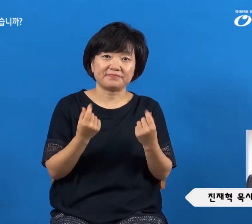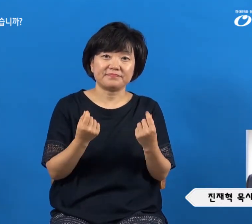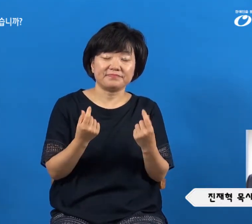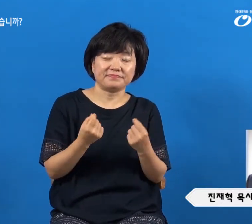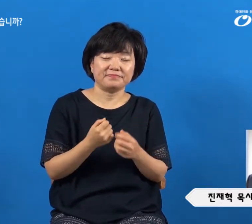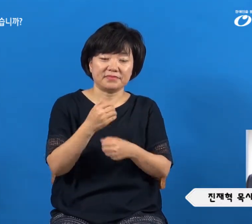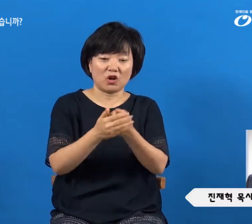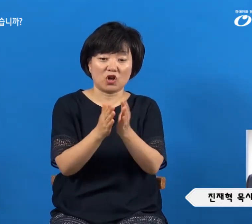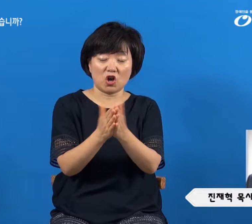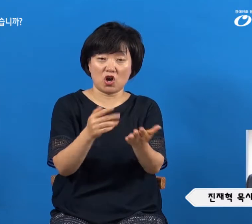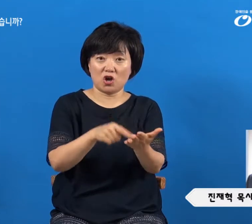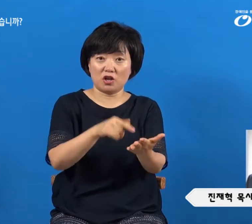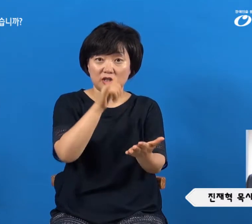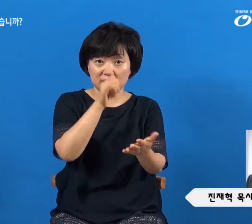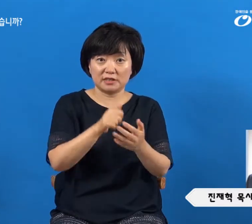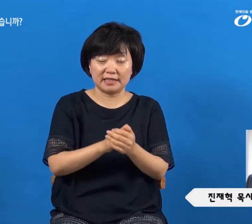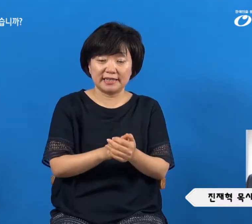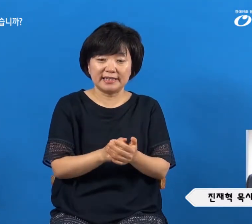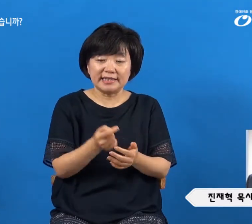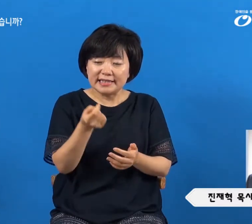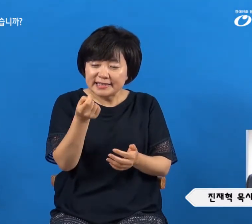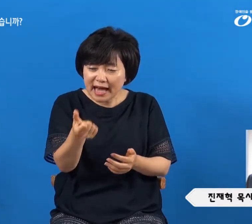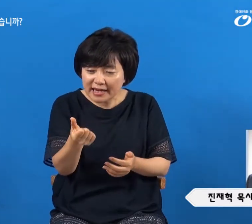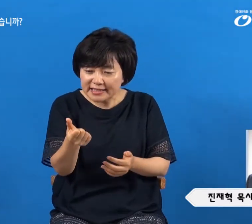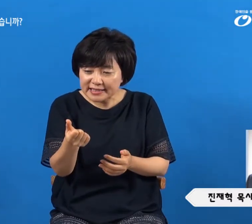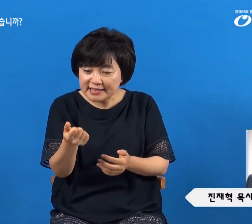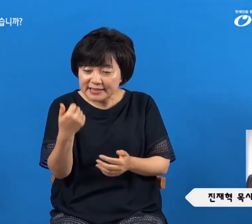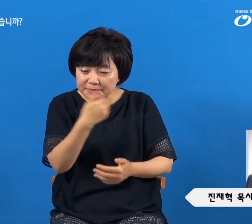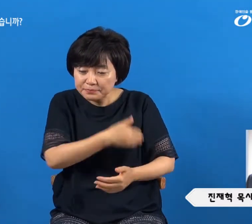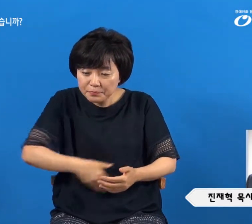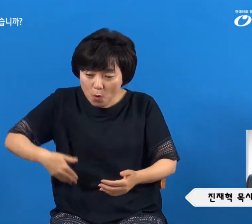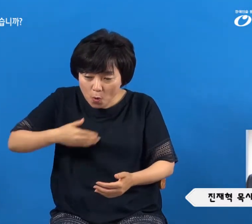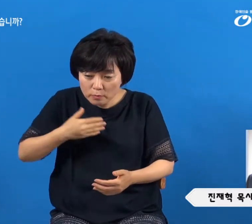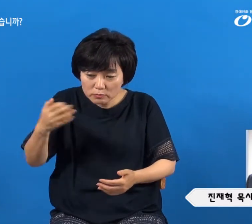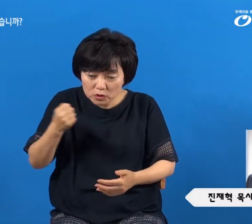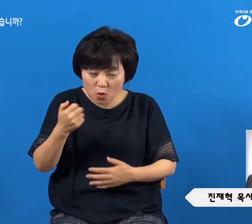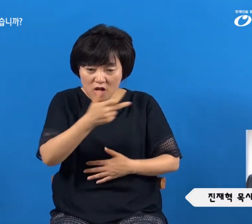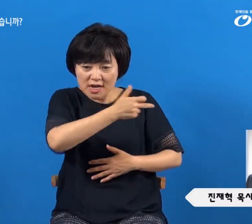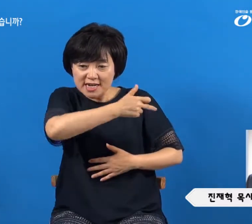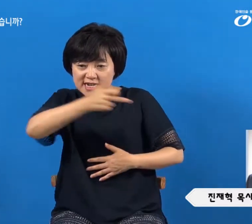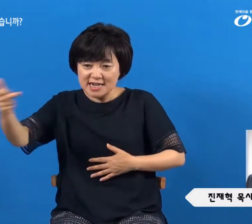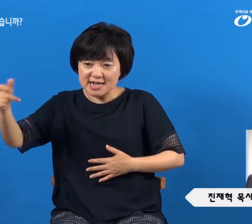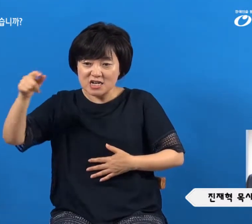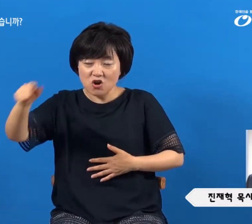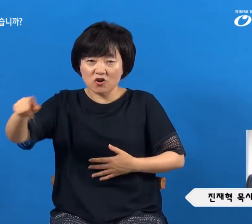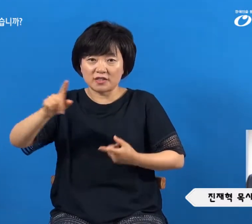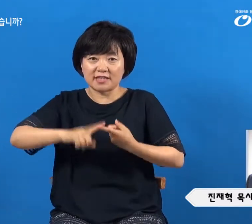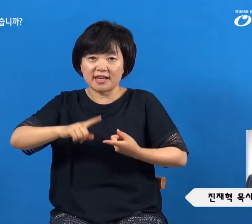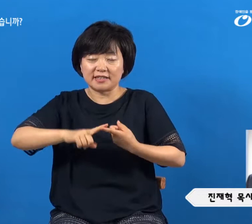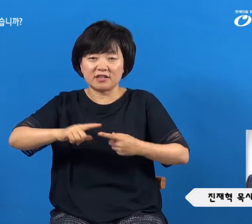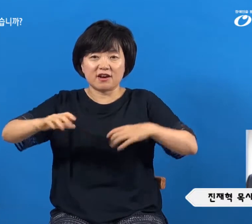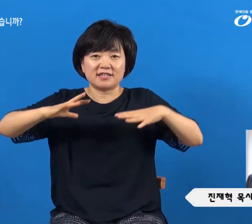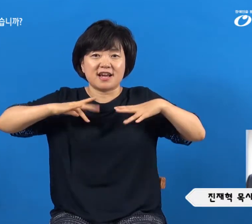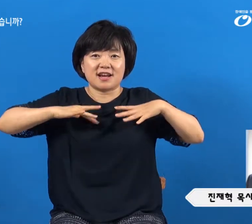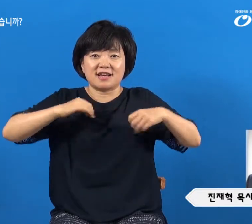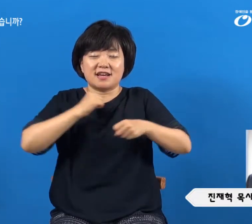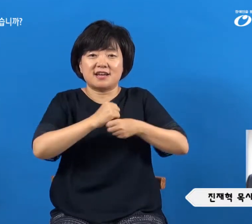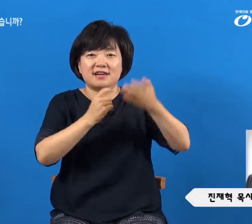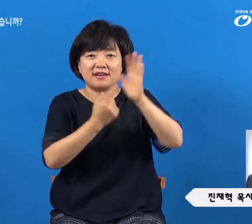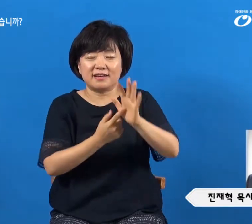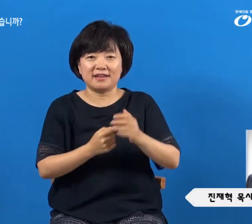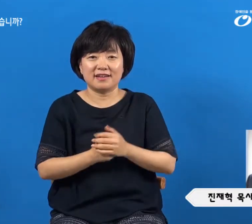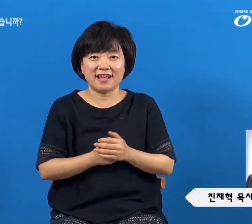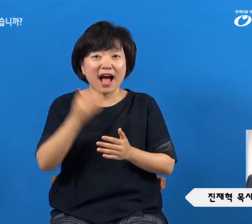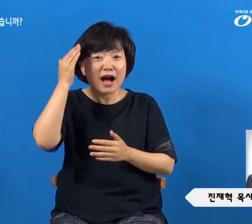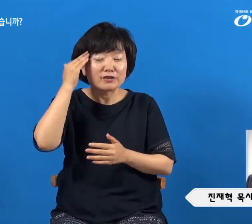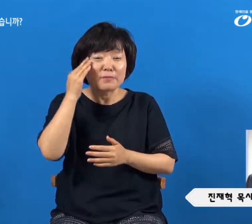설명하고 있습니다. 작은 지체가 큰 것을 자랑하는도다. 우리 한국말에도 말